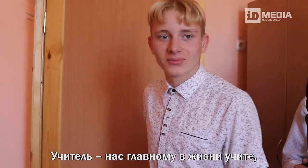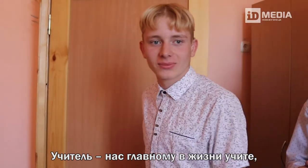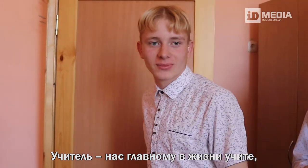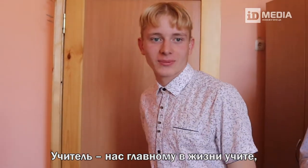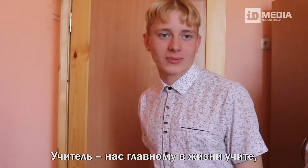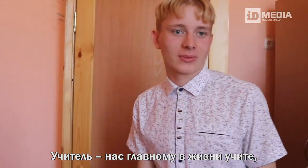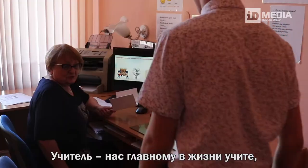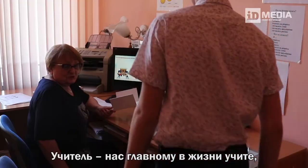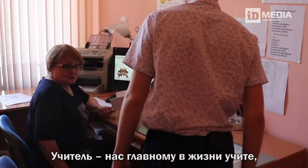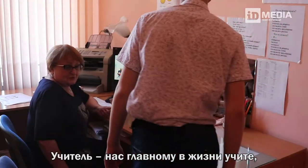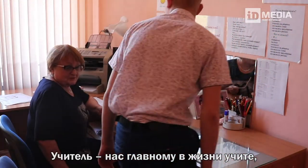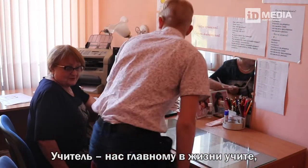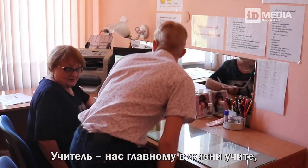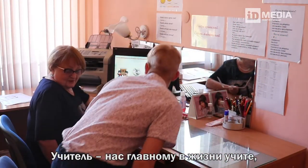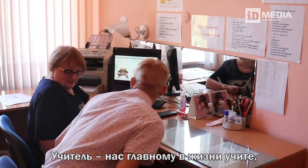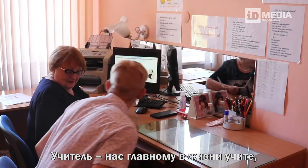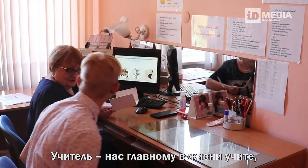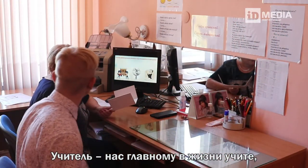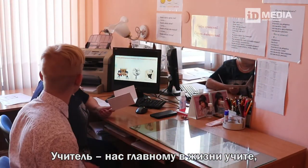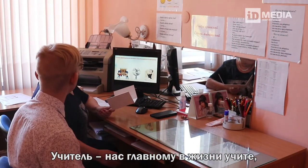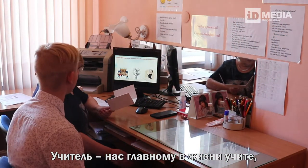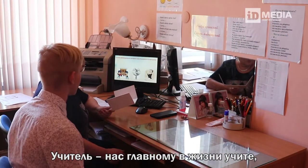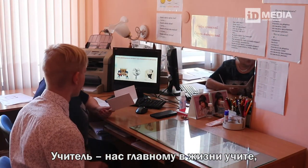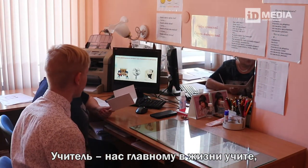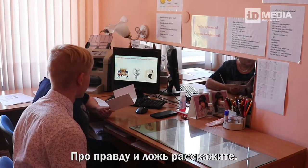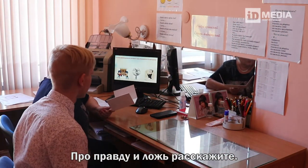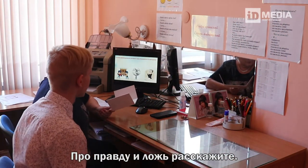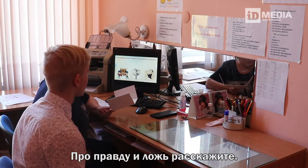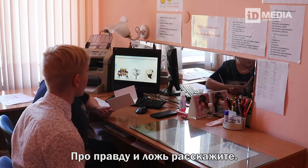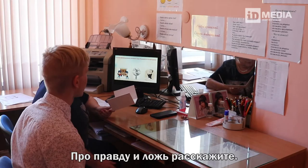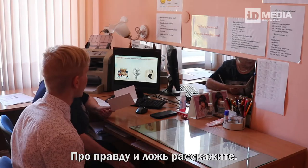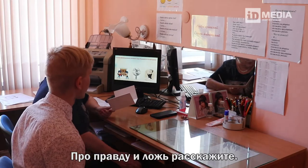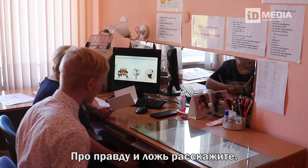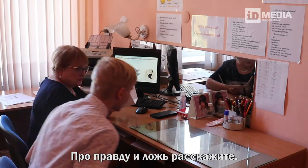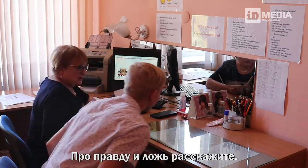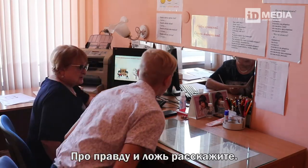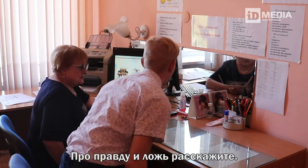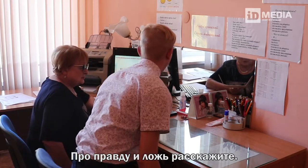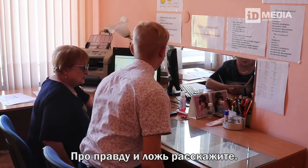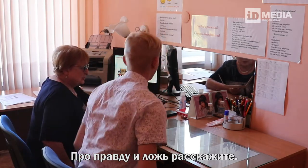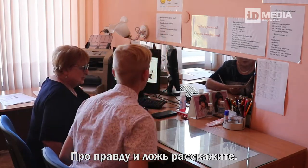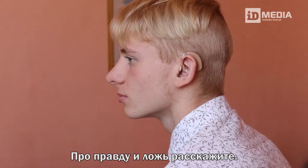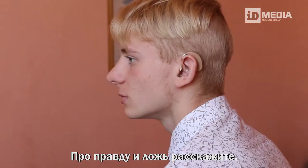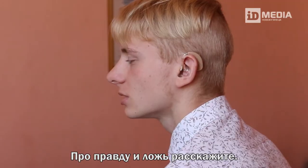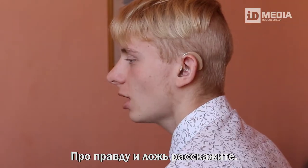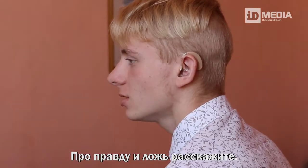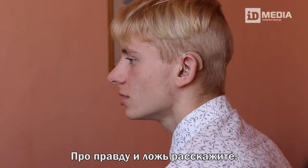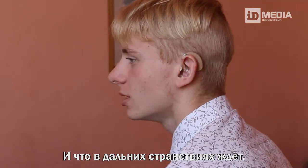Учитель, нас главному в жизни учите, про правду и ложь расскажите, и